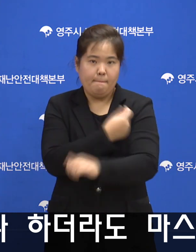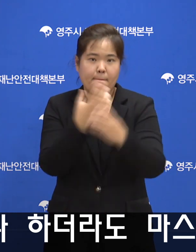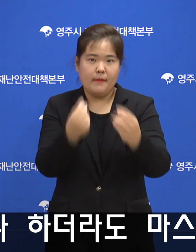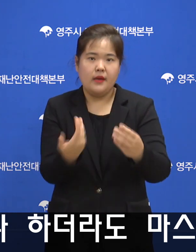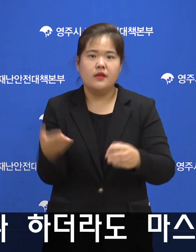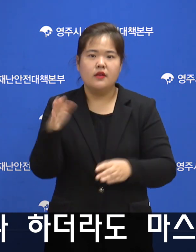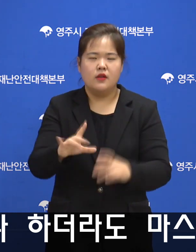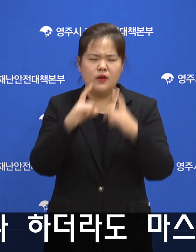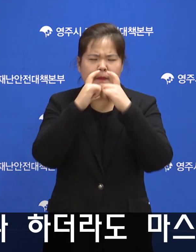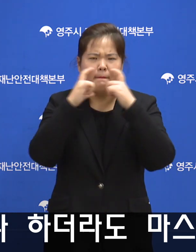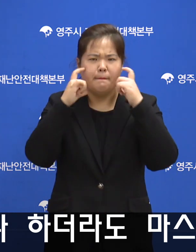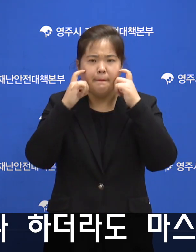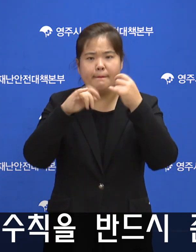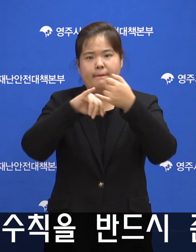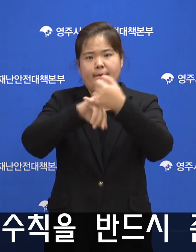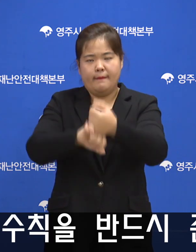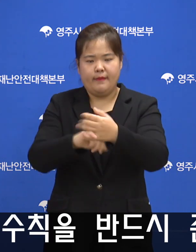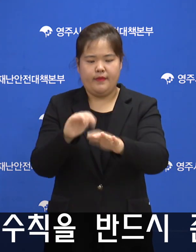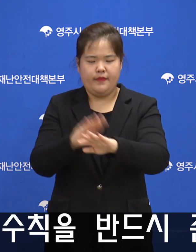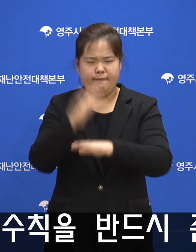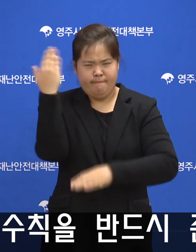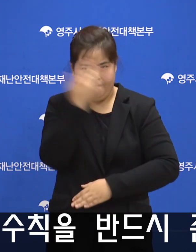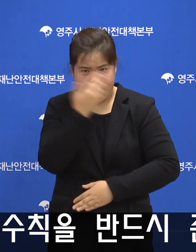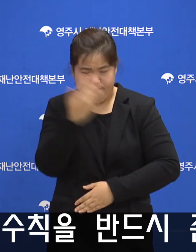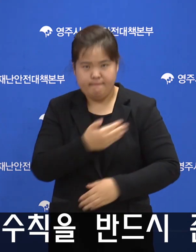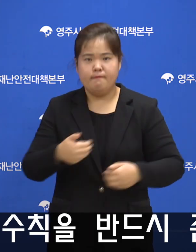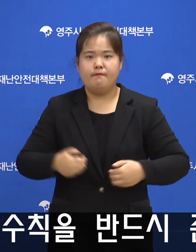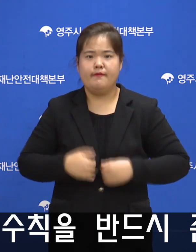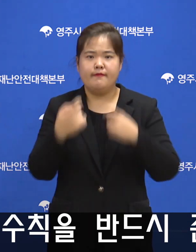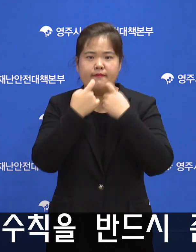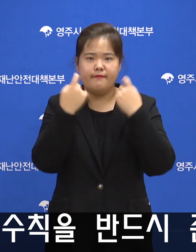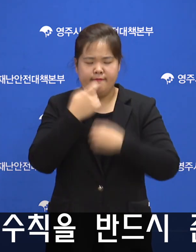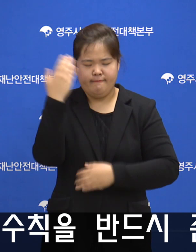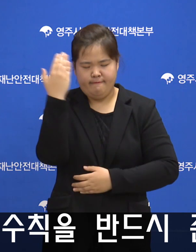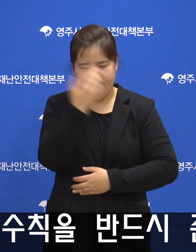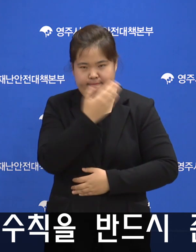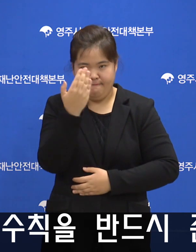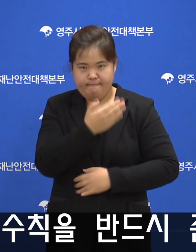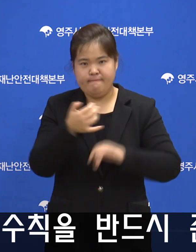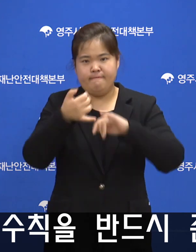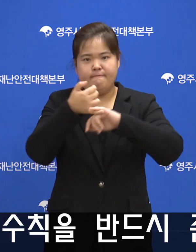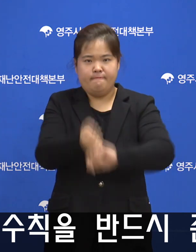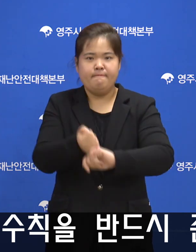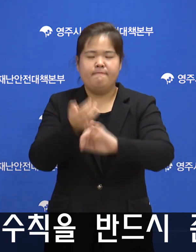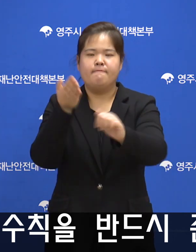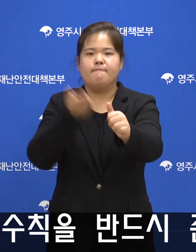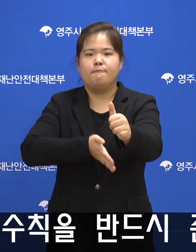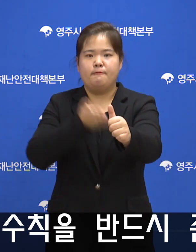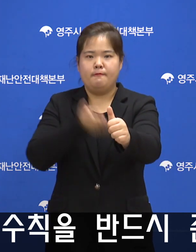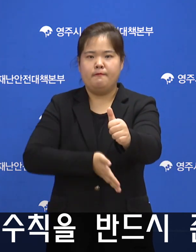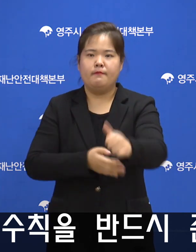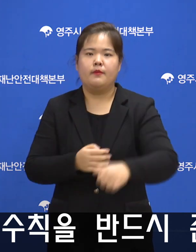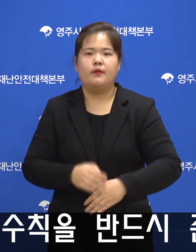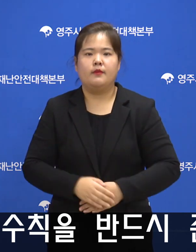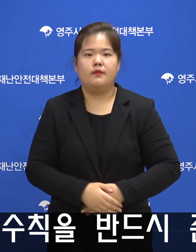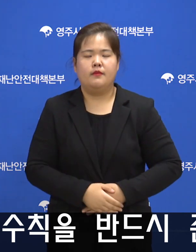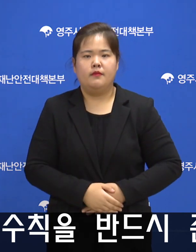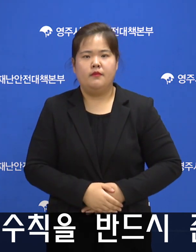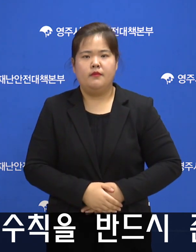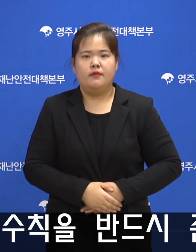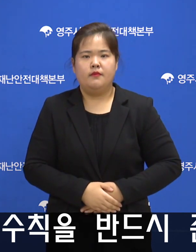하더라도 마스크 착용하기, 손 씻기와 같은 개인 방역 수칙을 반드시 준수해 주실 것을